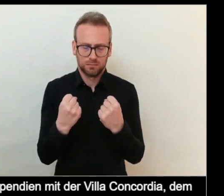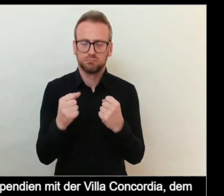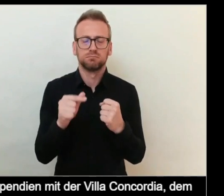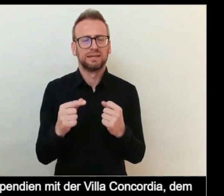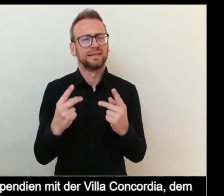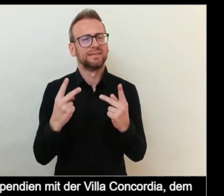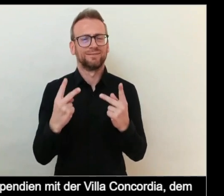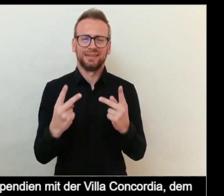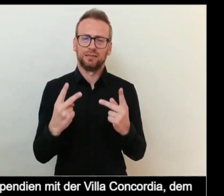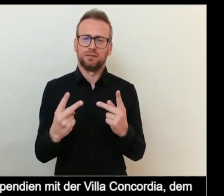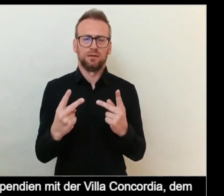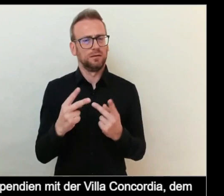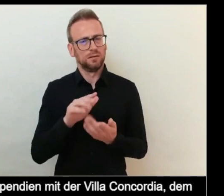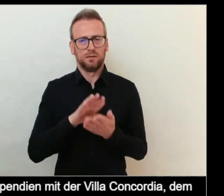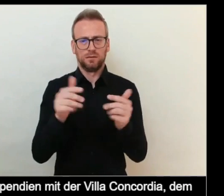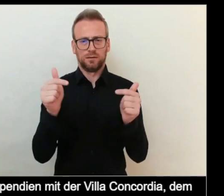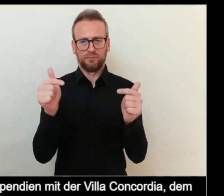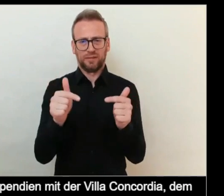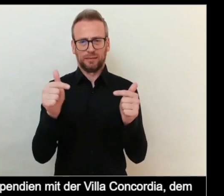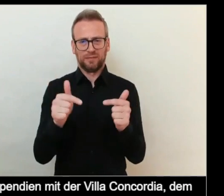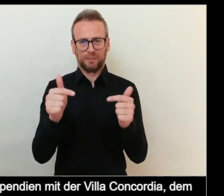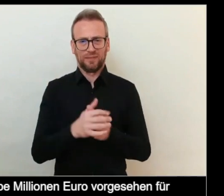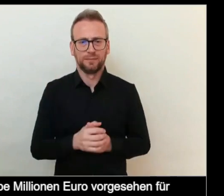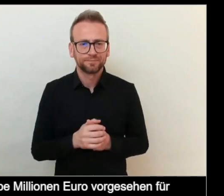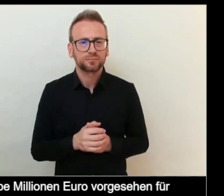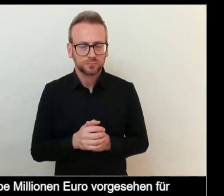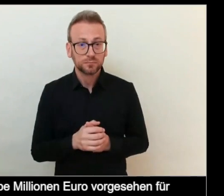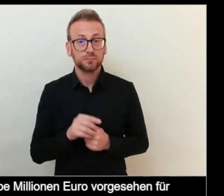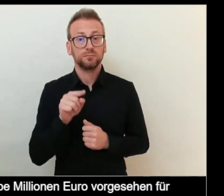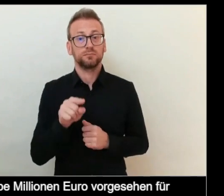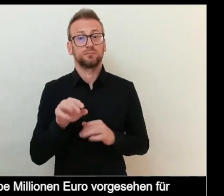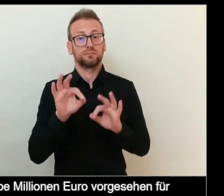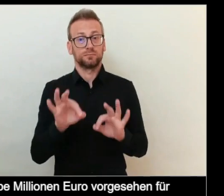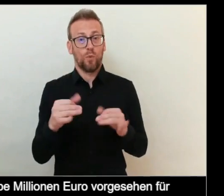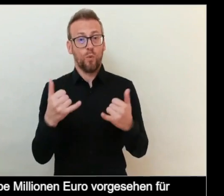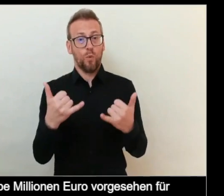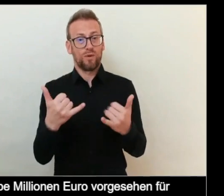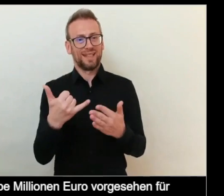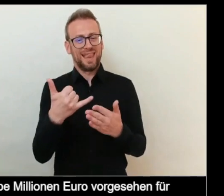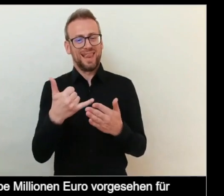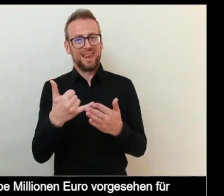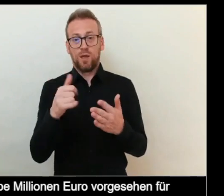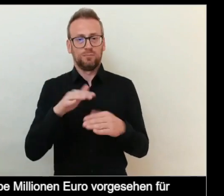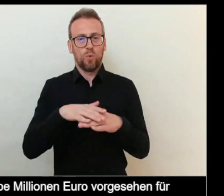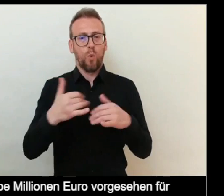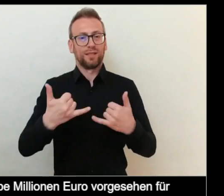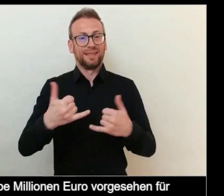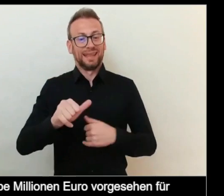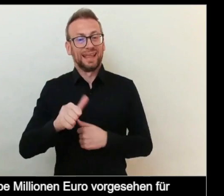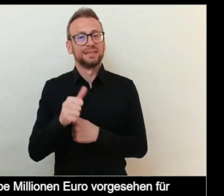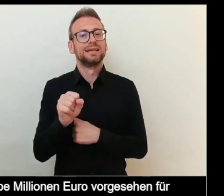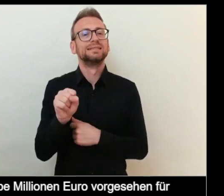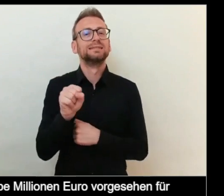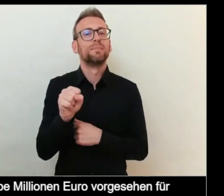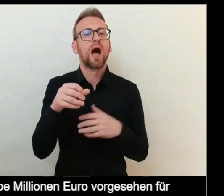ein Semester der Normalität werden möge. Die Voraussetzungen dafür sind geschaffen. Die Hochschulen sind sehr gut darauf eingestellt,